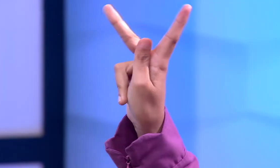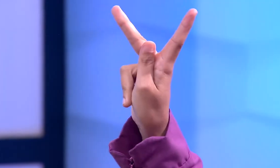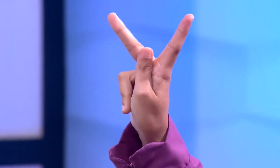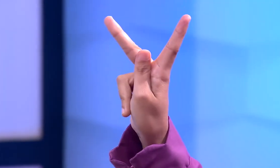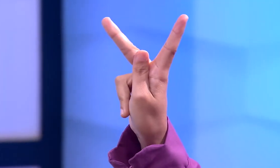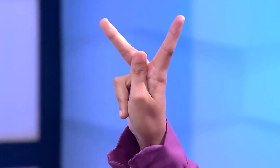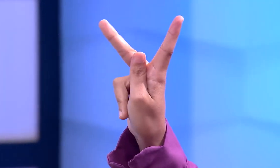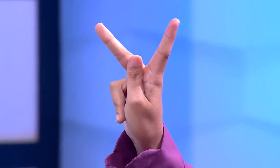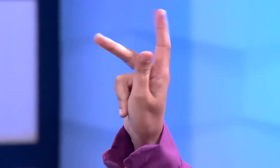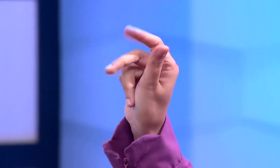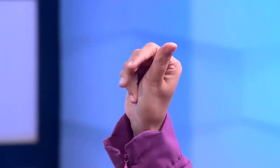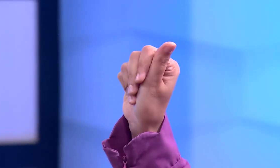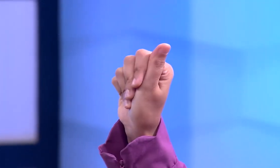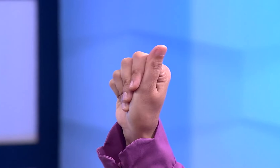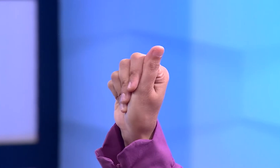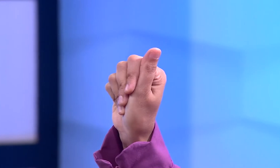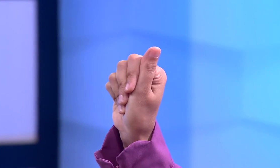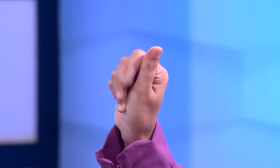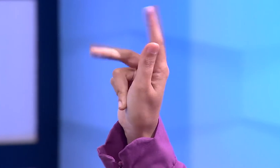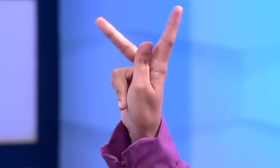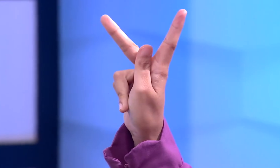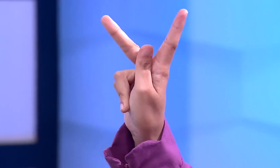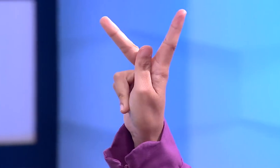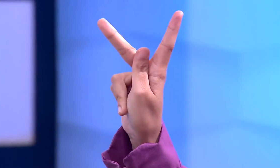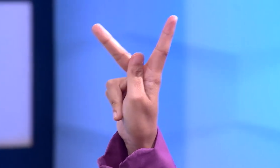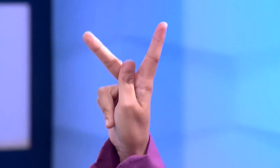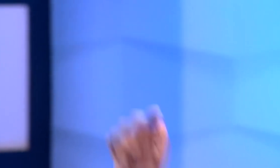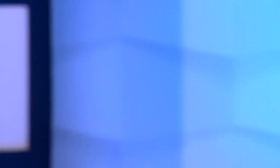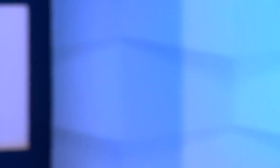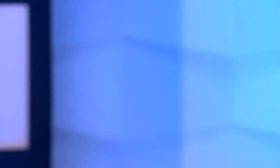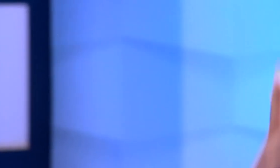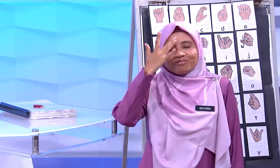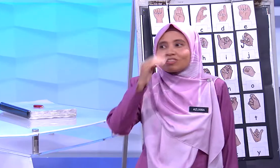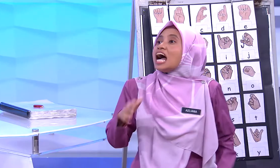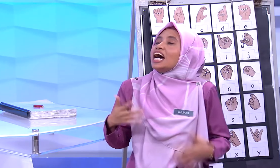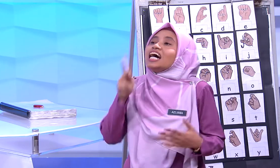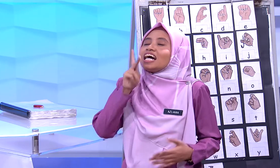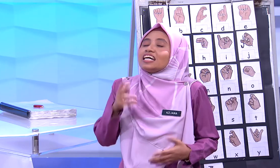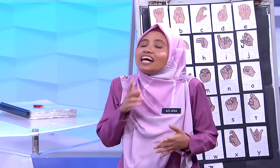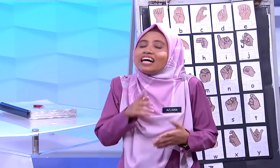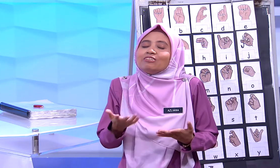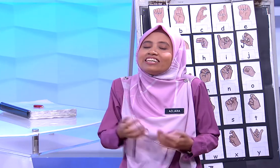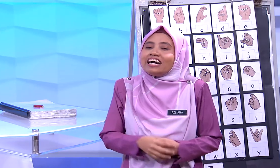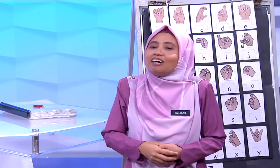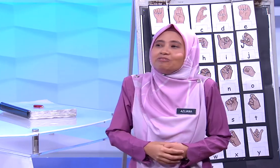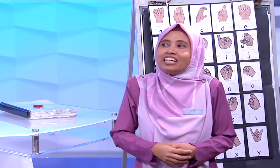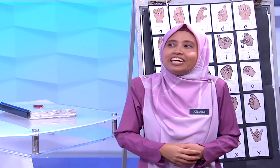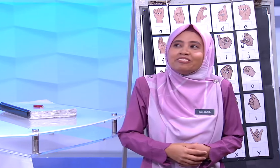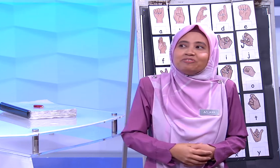Hai Cie cie cie Kak Eh kak kakak Mimi Kakak jadi